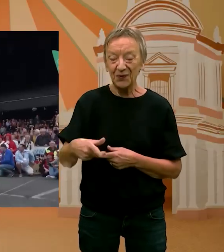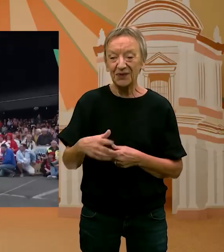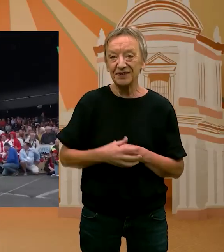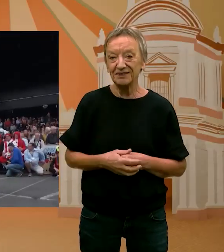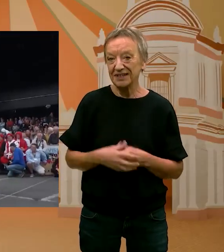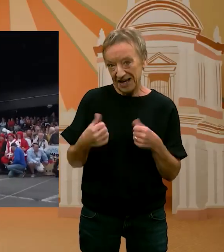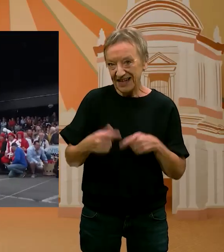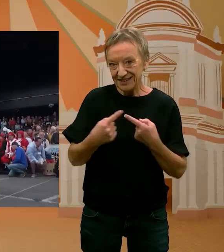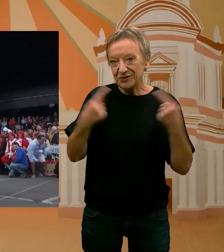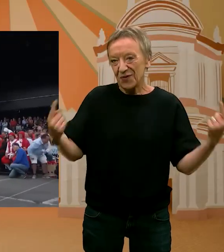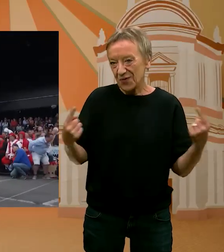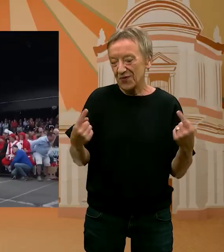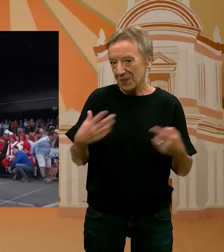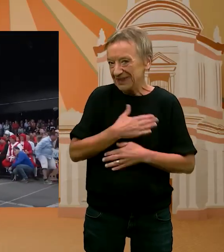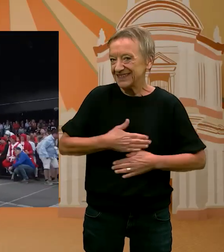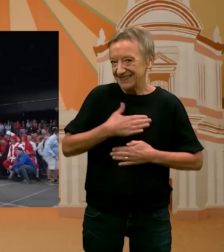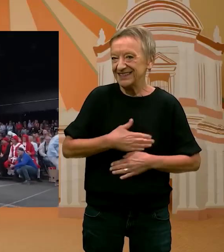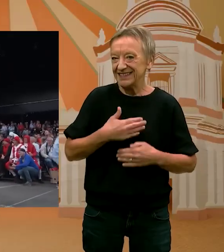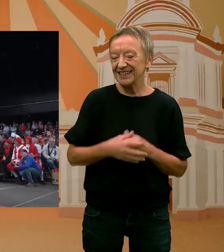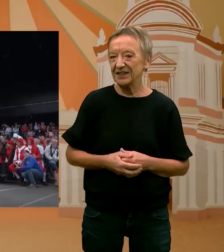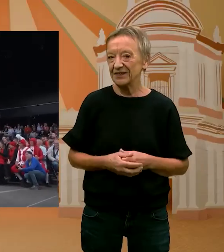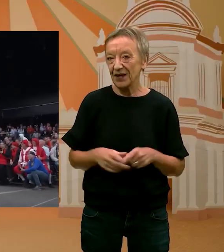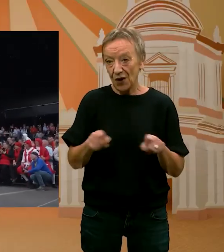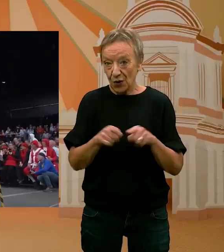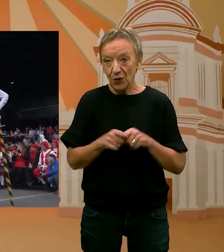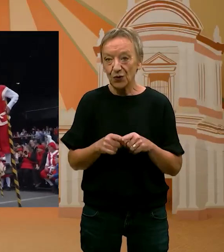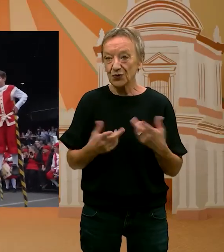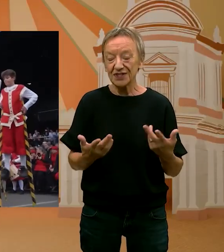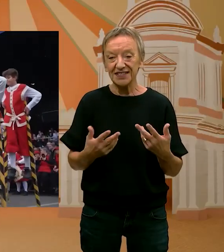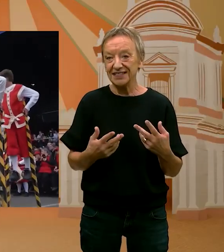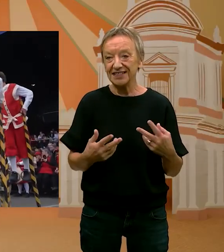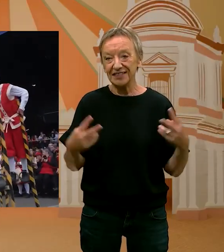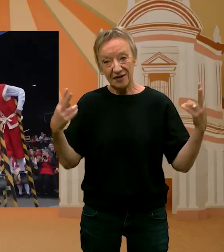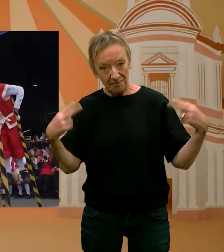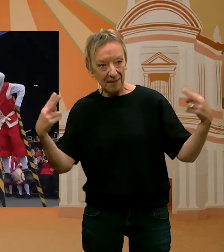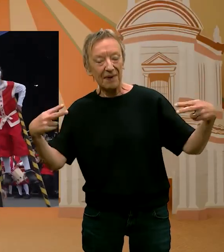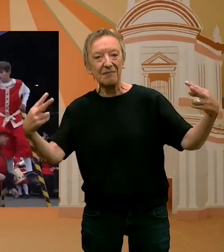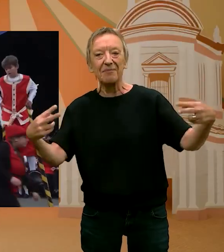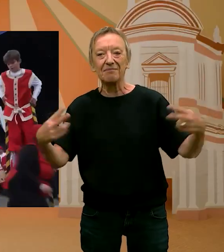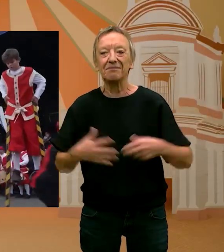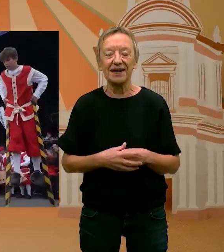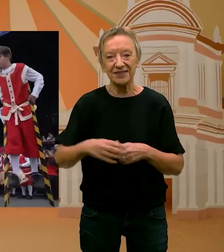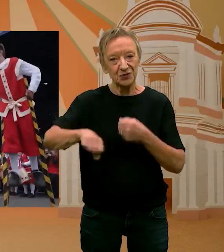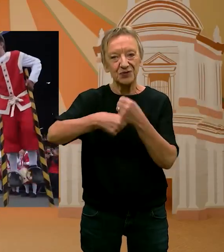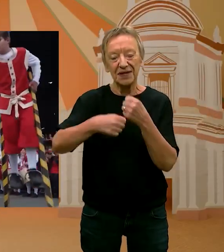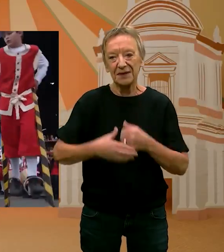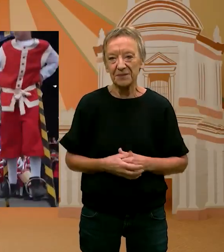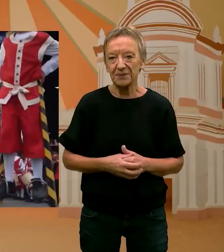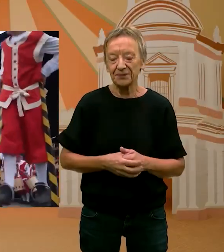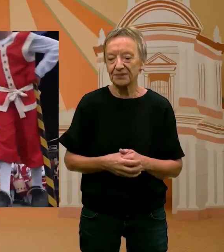vraiment plaisir. Surtout voir que les spectateurs nous ont dit le niveau des filles augmente, ça se voit. Ça devient très impressionnant. Vraiment chouette. Et là,